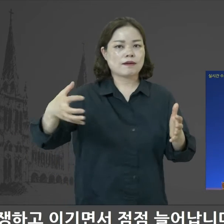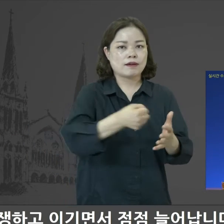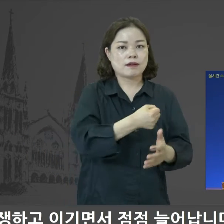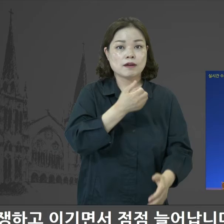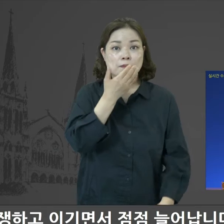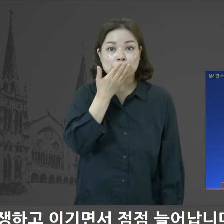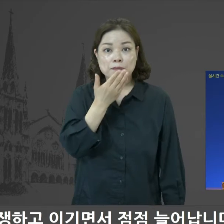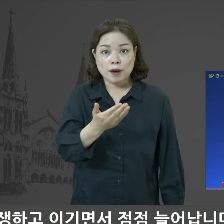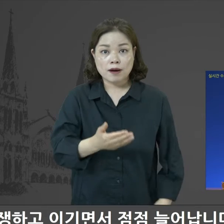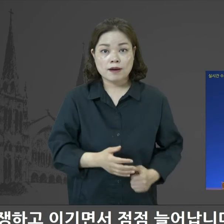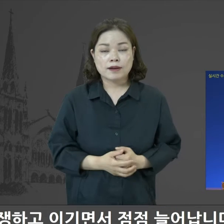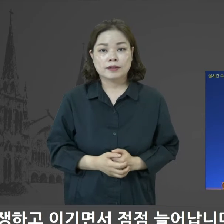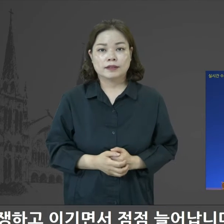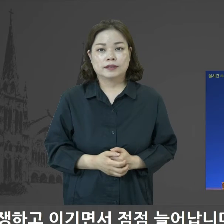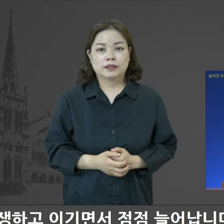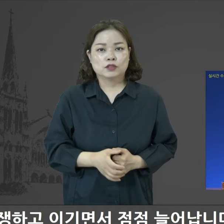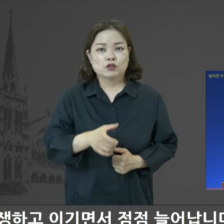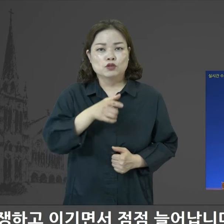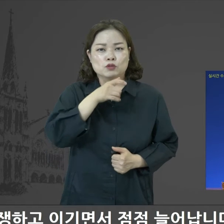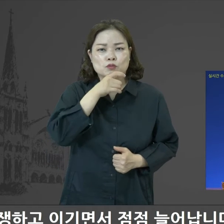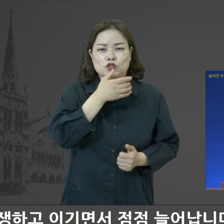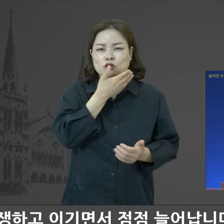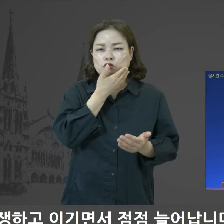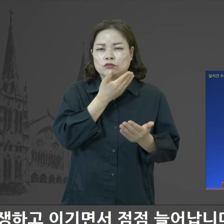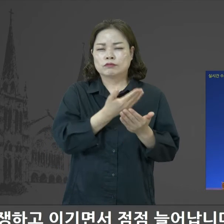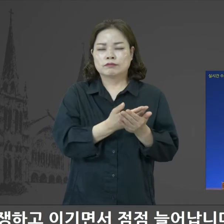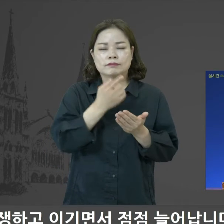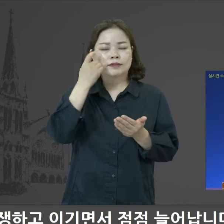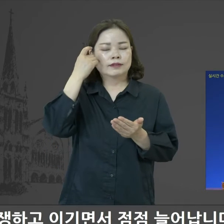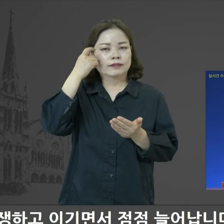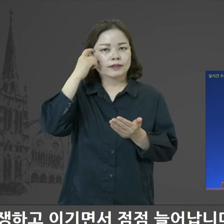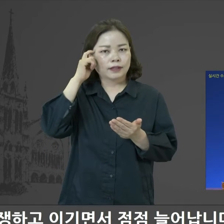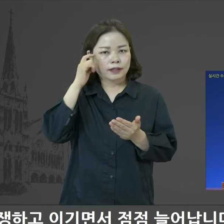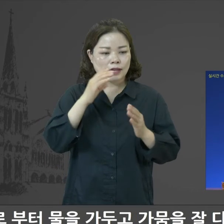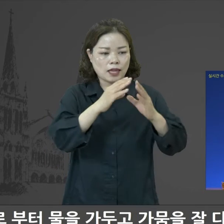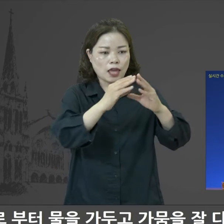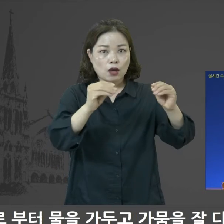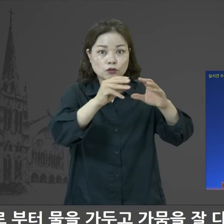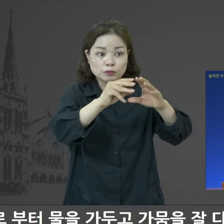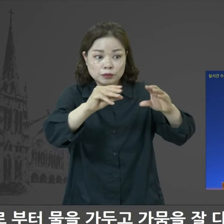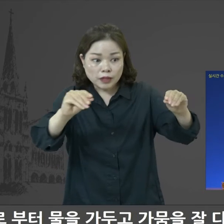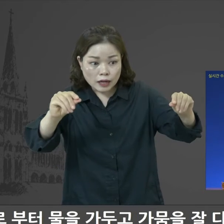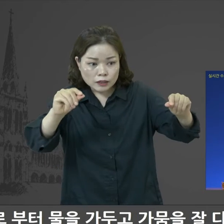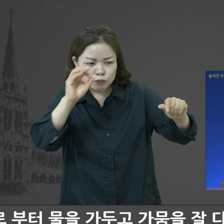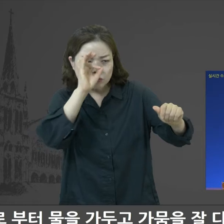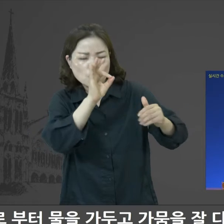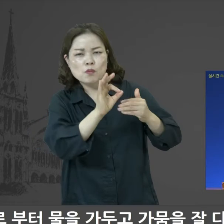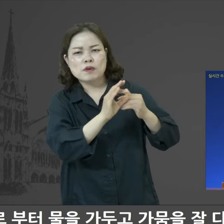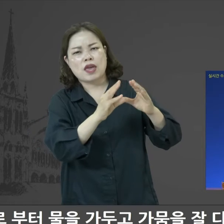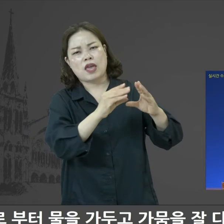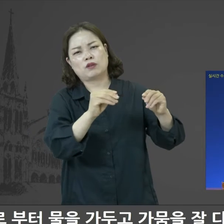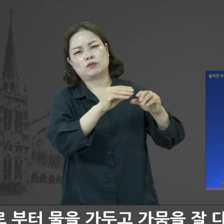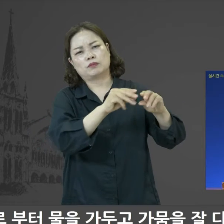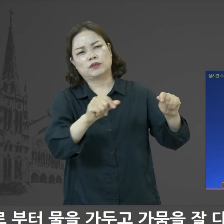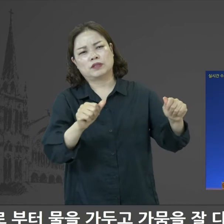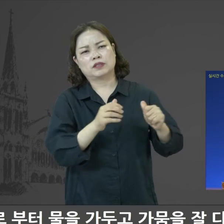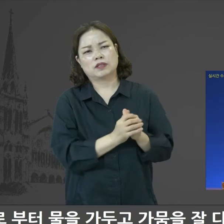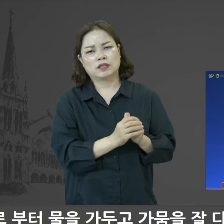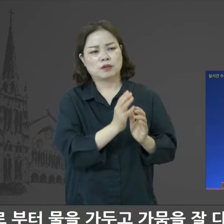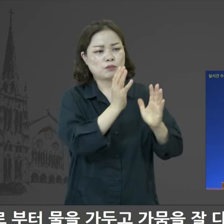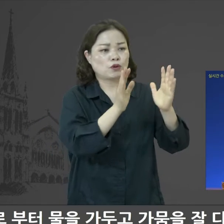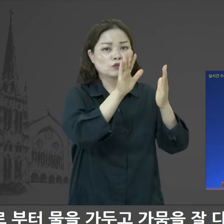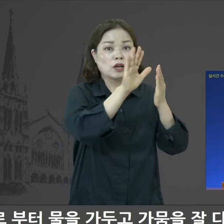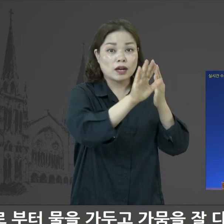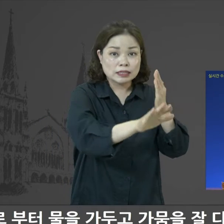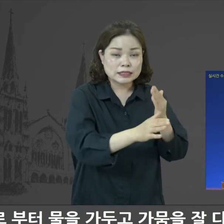가졌습니다. 이런 물의 중요성을 생각하면서 애굽 땅을 보면 애굽 땅은 파종한